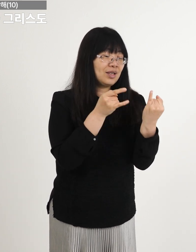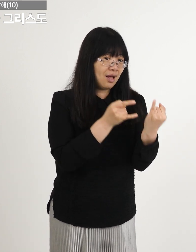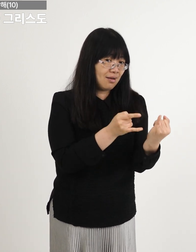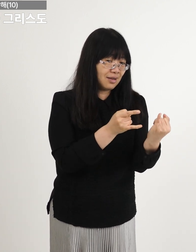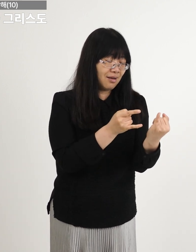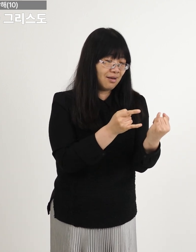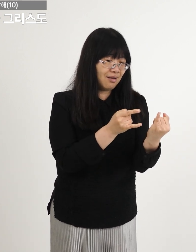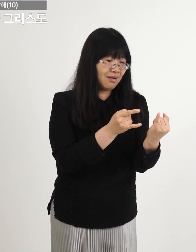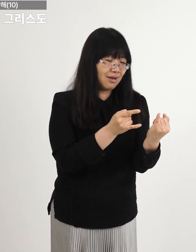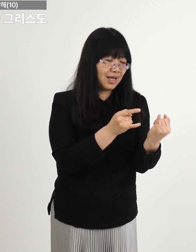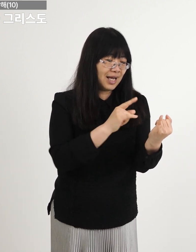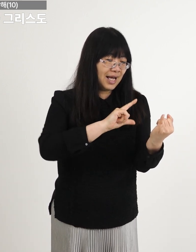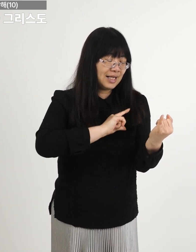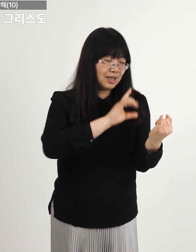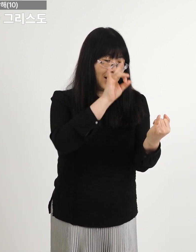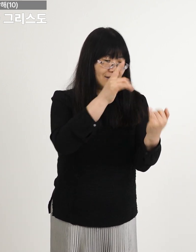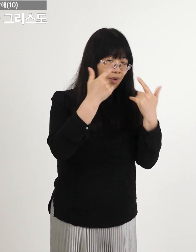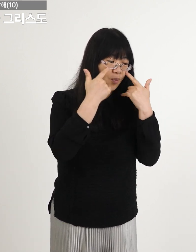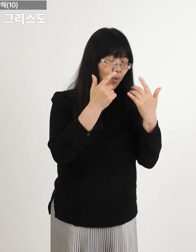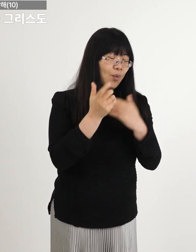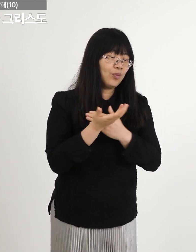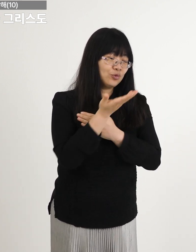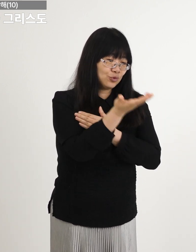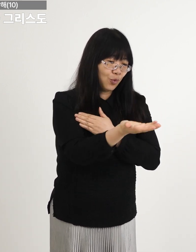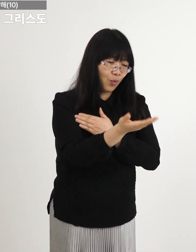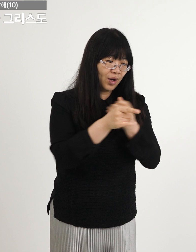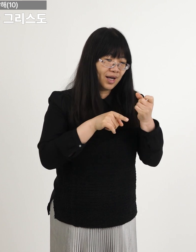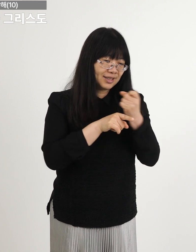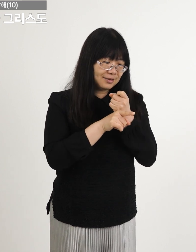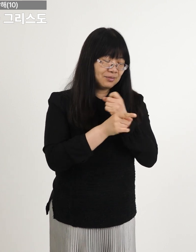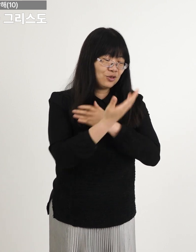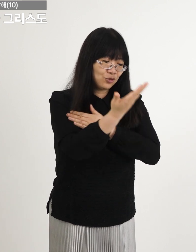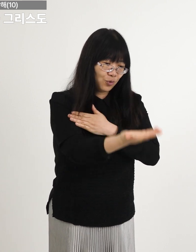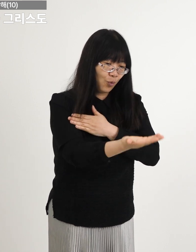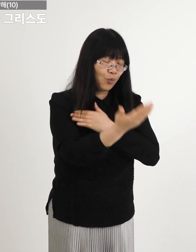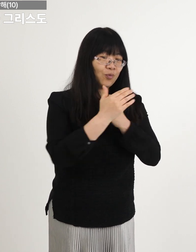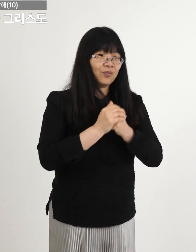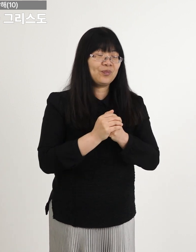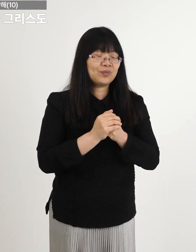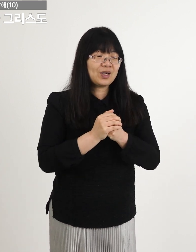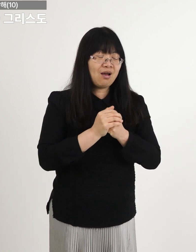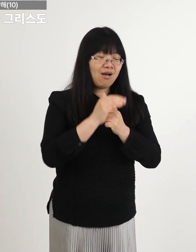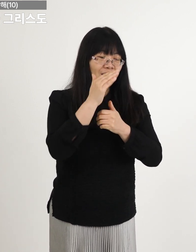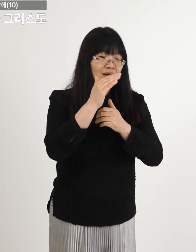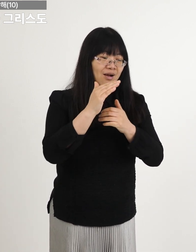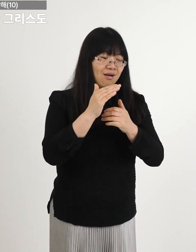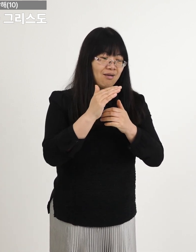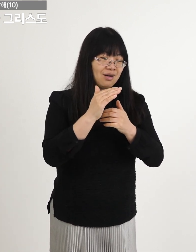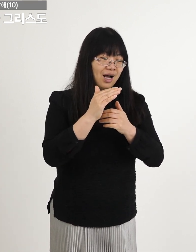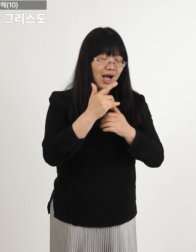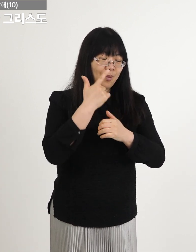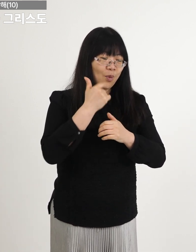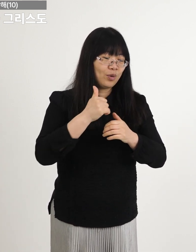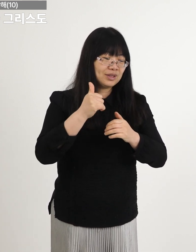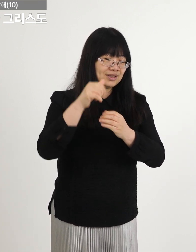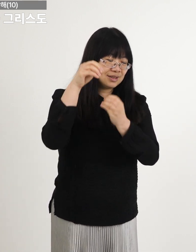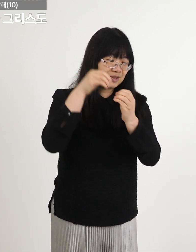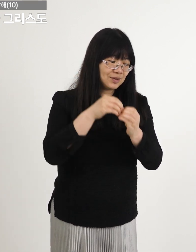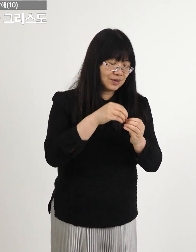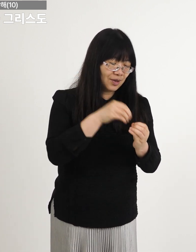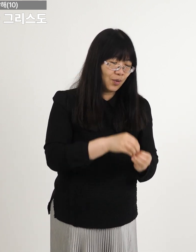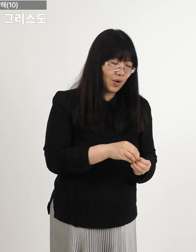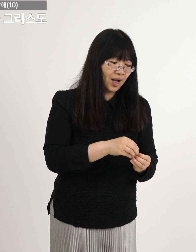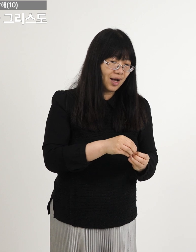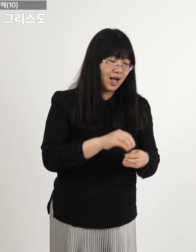여인들에게도 이름 하나를 명명해 주시면서 의미를 부여해 주시고 유업을 함께 누리도록